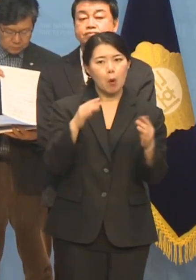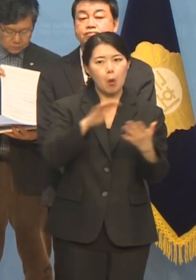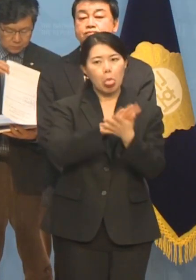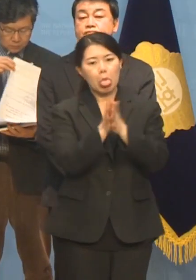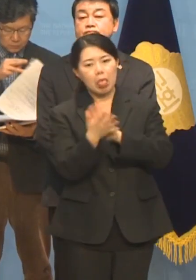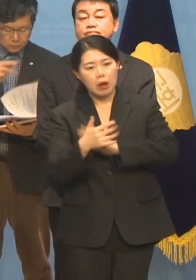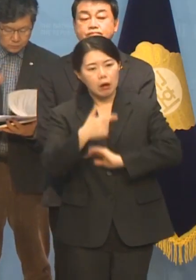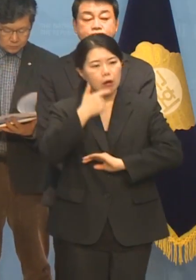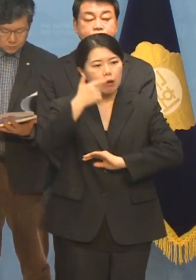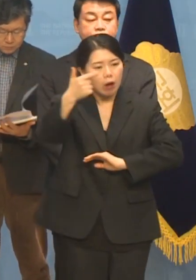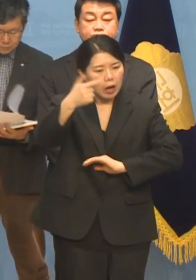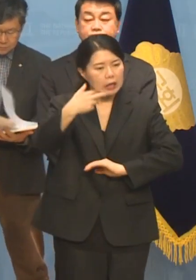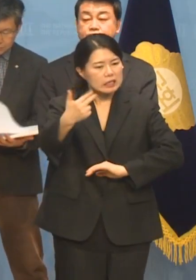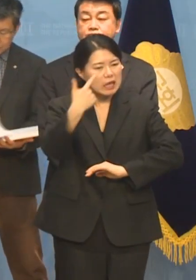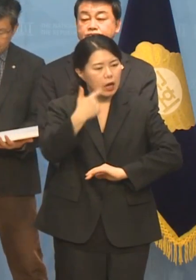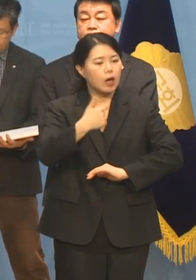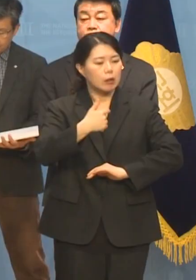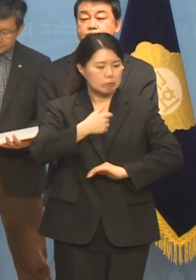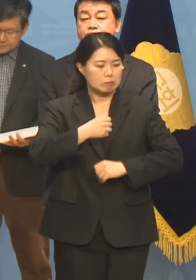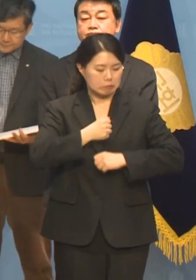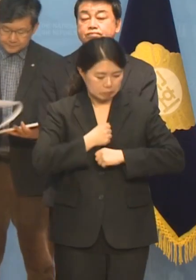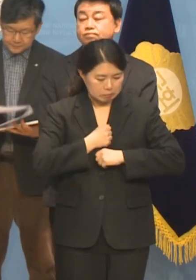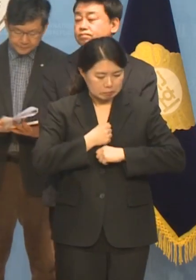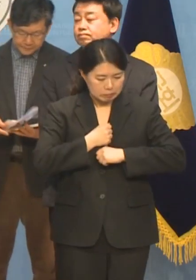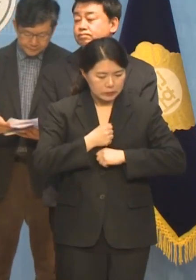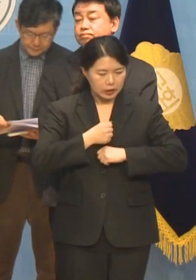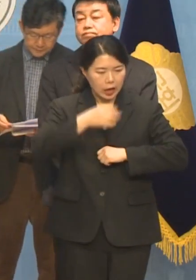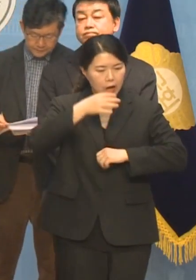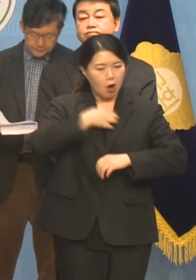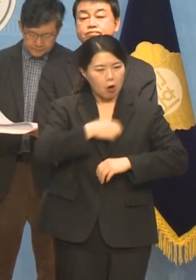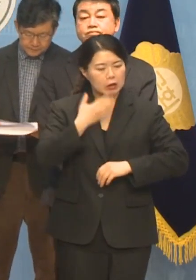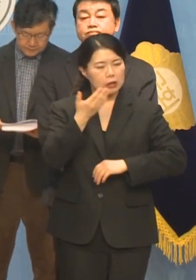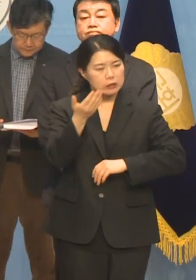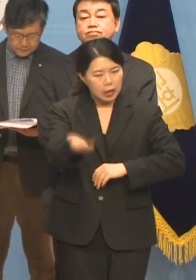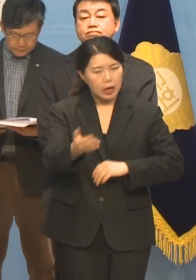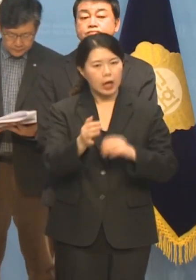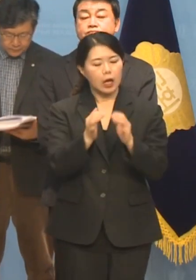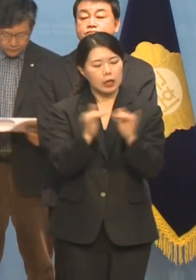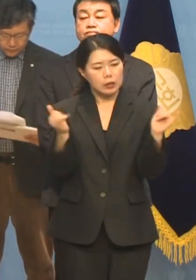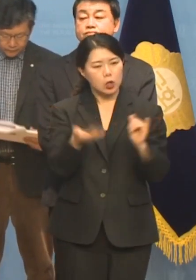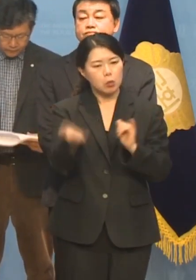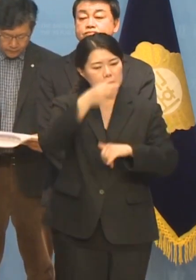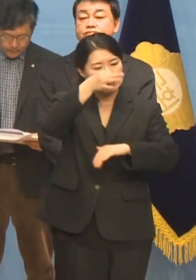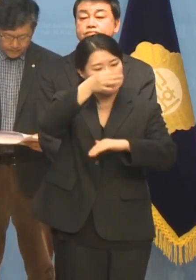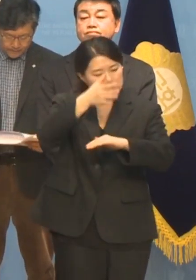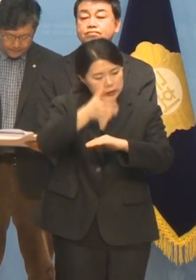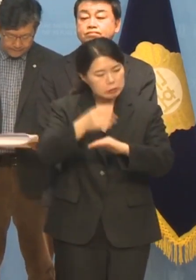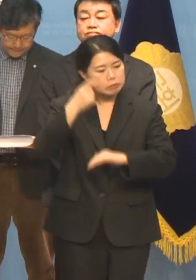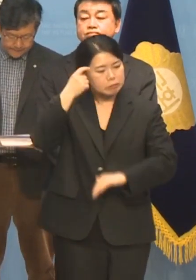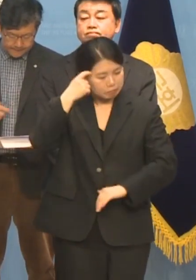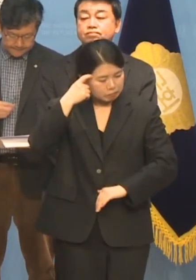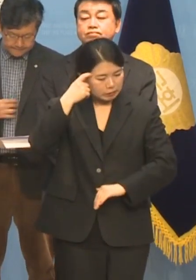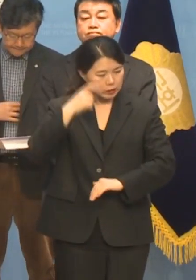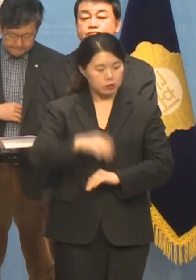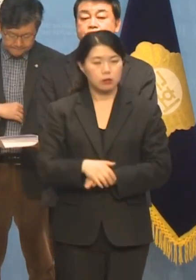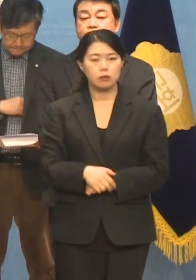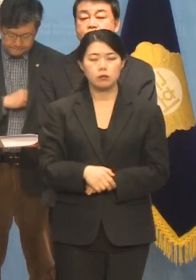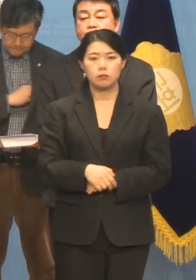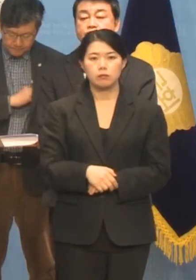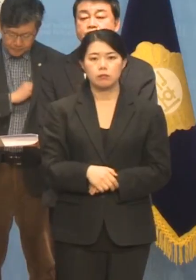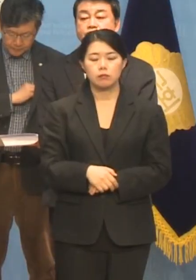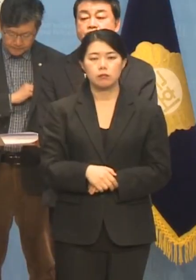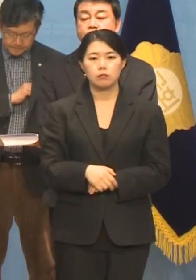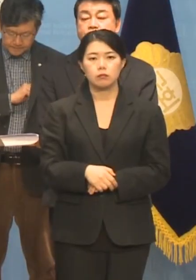커졌다는 지적을 겸허히 받아들이며 심려를 끼쳐드린 점 시민 여러분께 송구스럽게 생각한다고